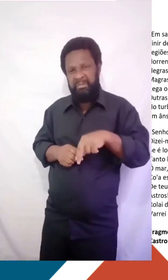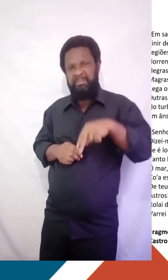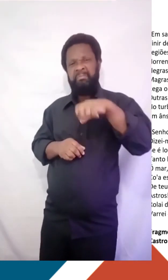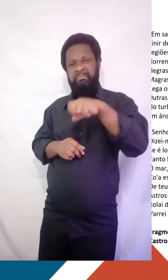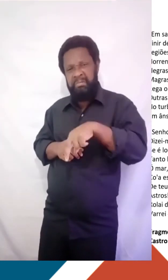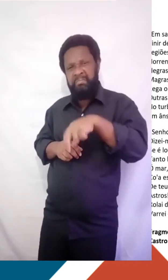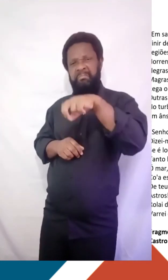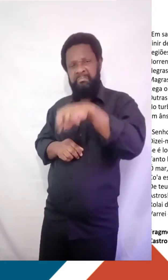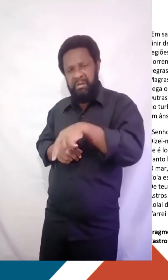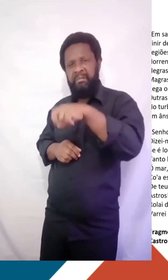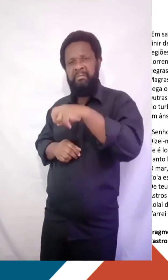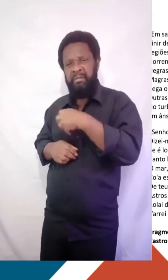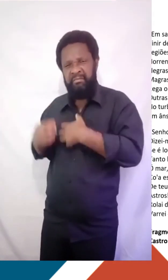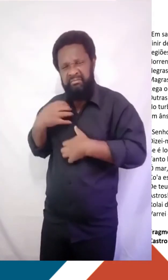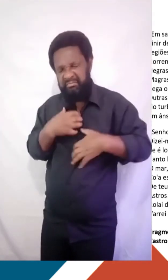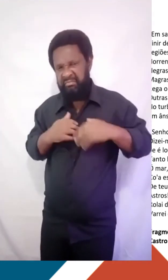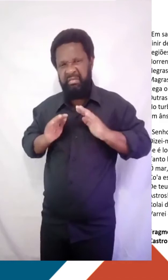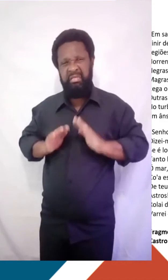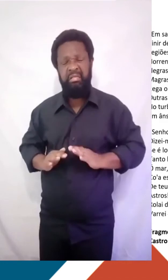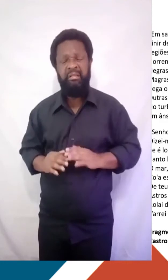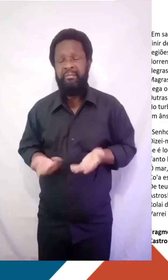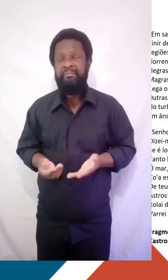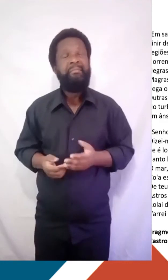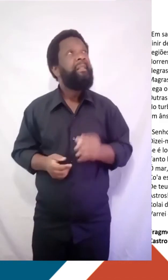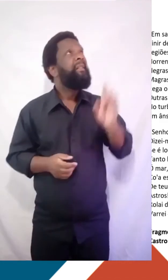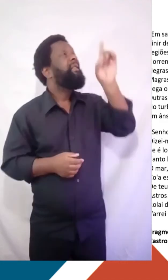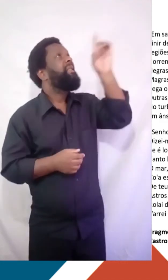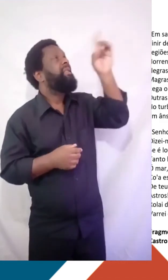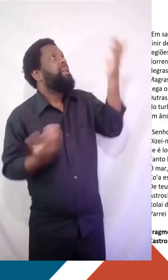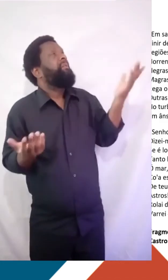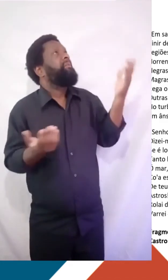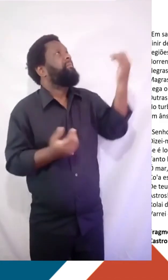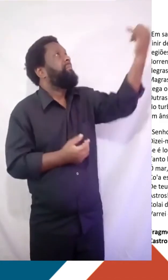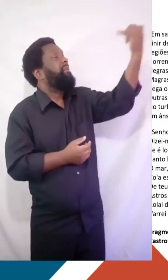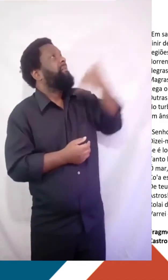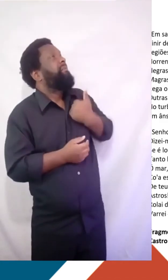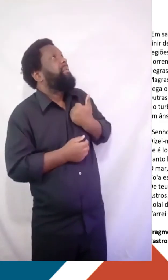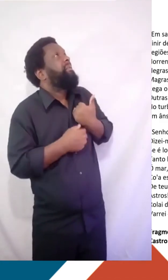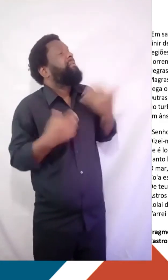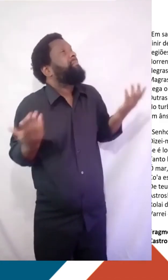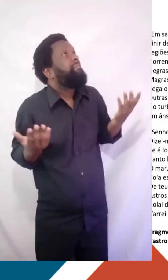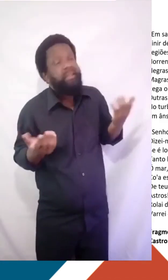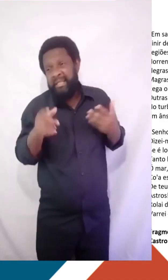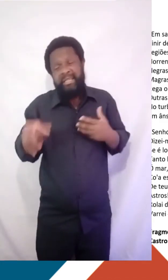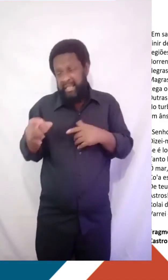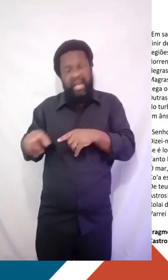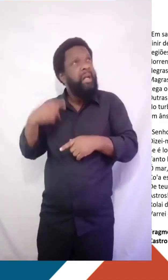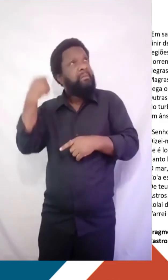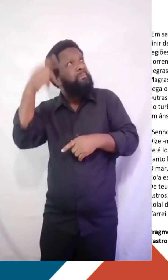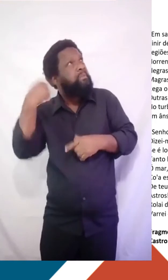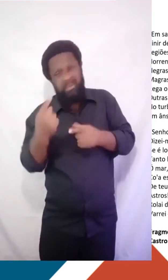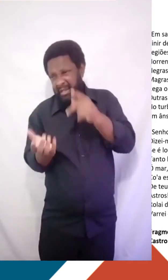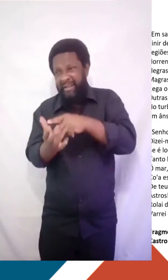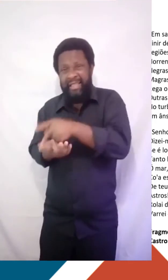e mágoas vãs. Senhor Deus dos desgraçados, dizei-me vós, Senhor Deus, se é loucura,